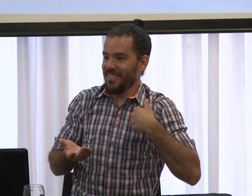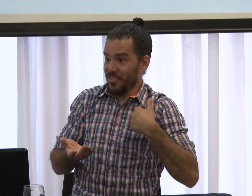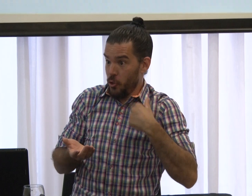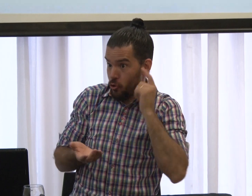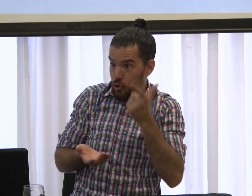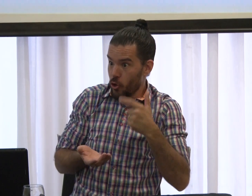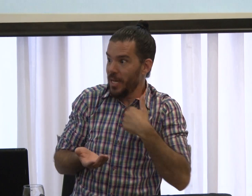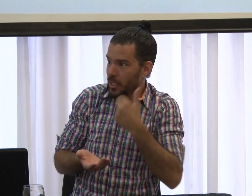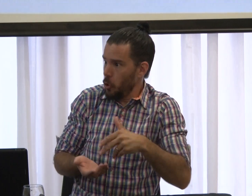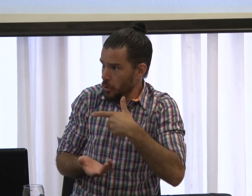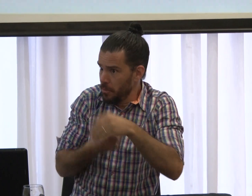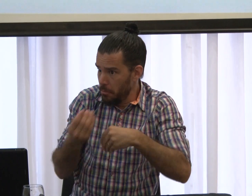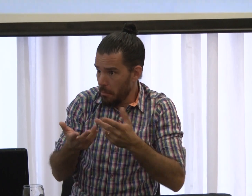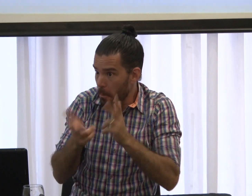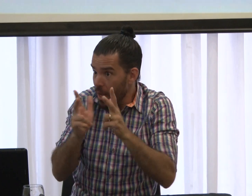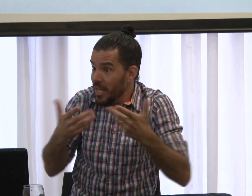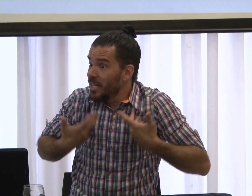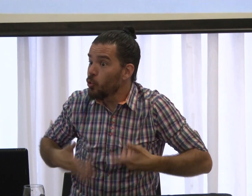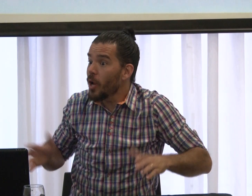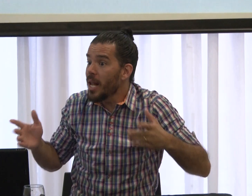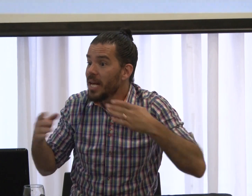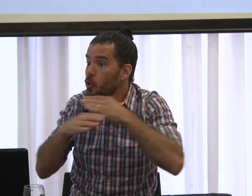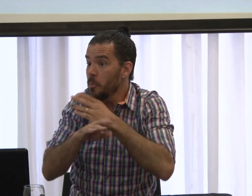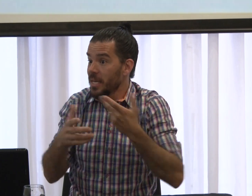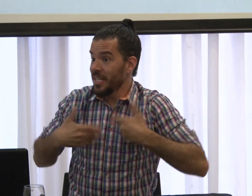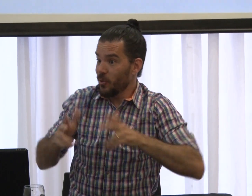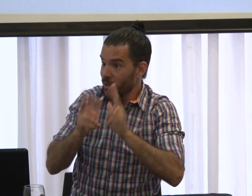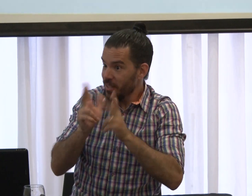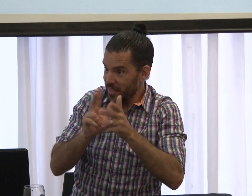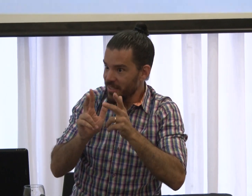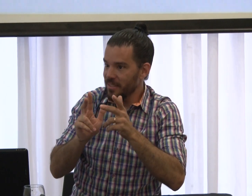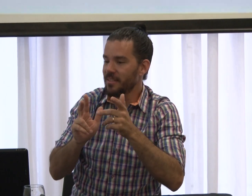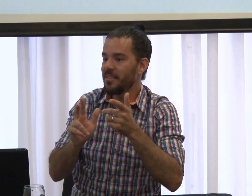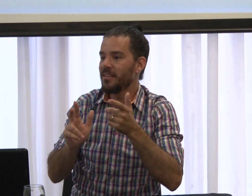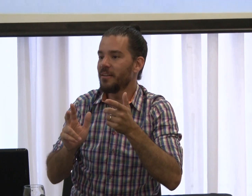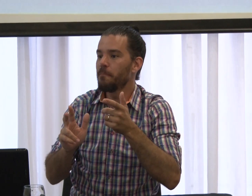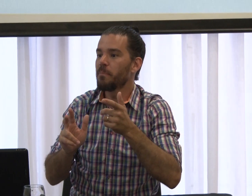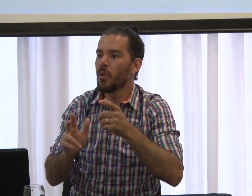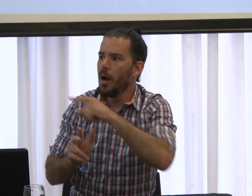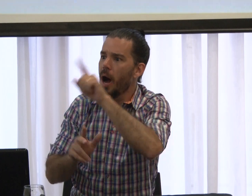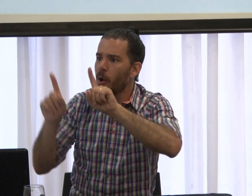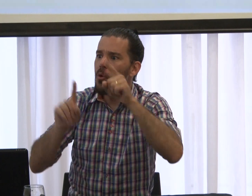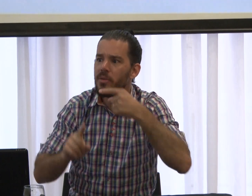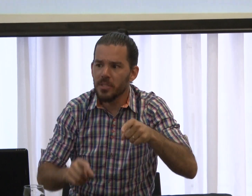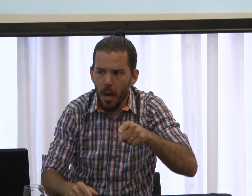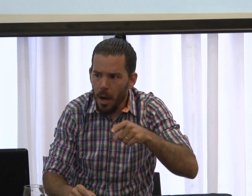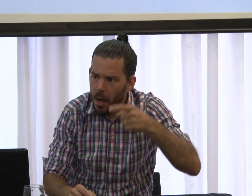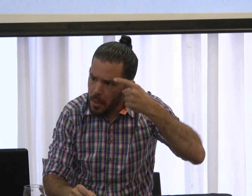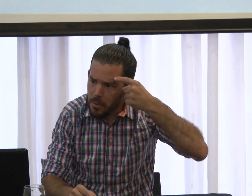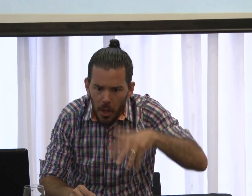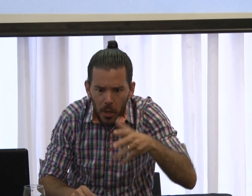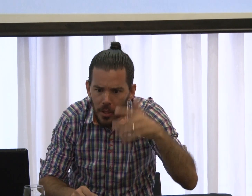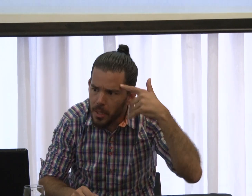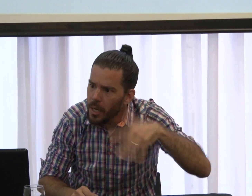¿para qué? ¿Qué es lo que quiero mostrar? Mis hijos sordos, mi familia, todos lo usamos. Yo también muestro a mi familia. Es algo normal, hablando en lengua